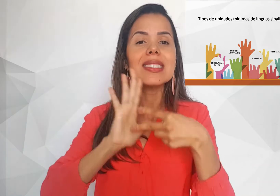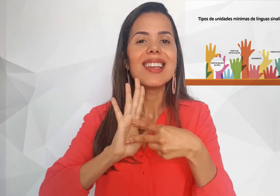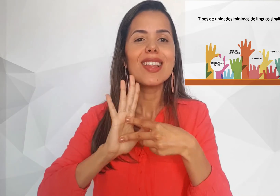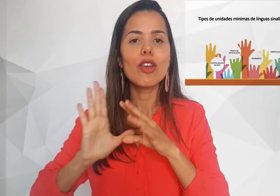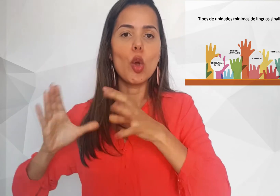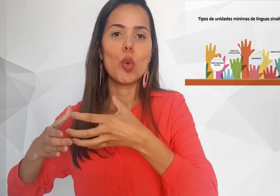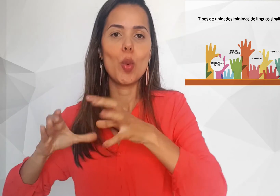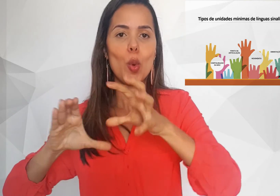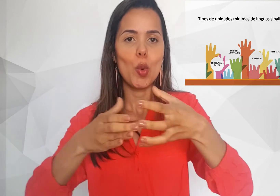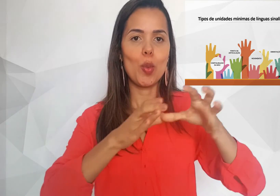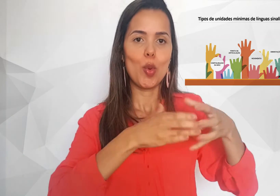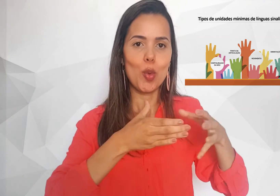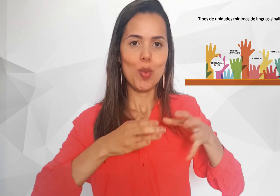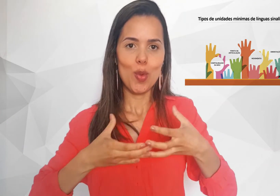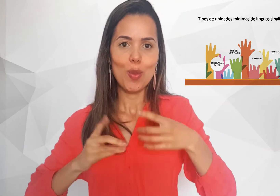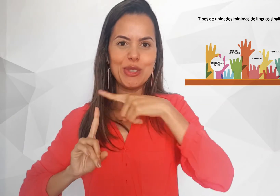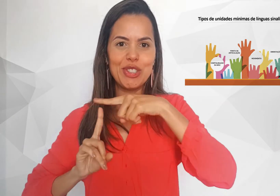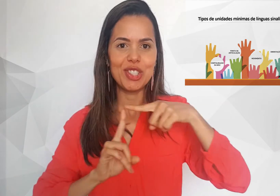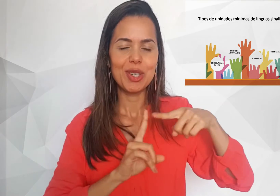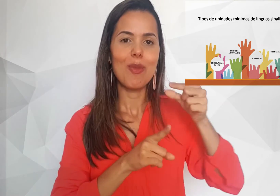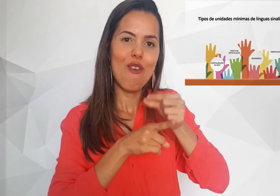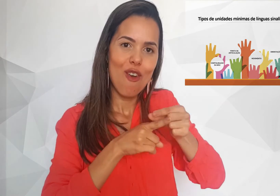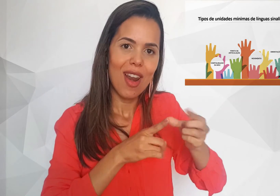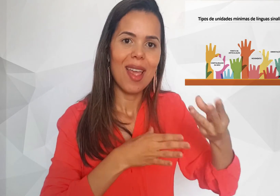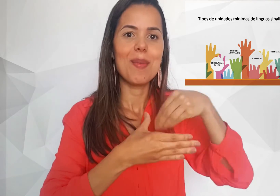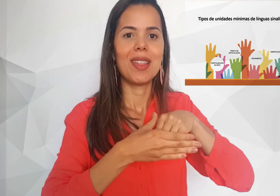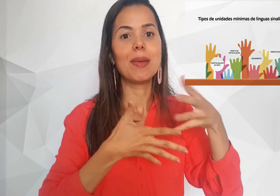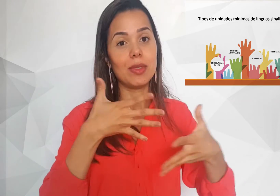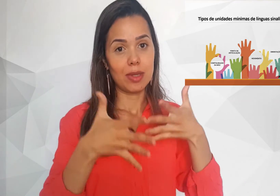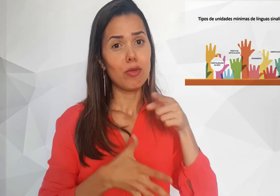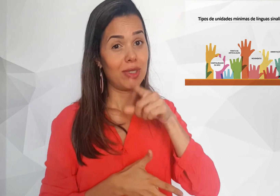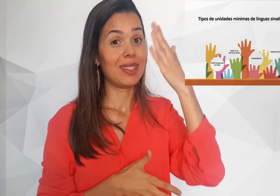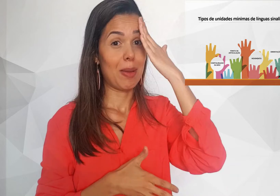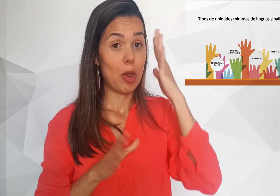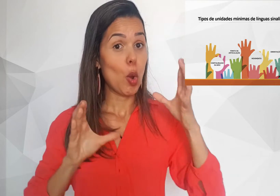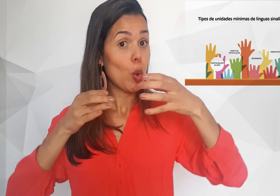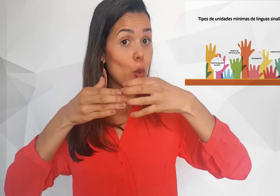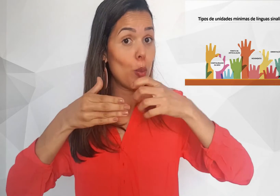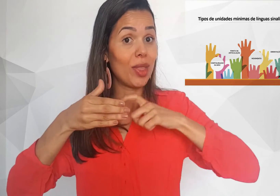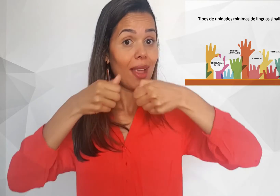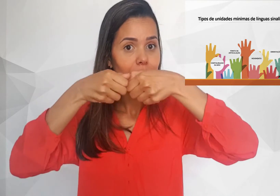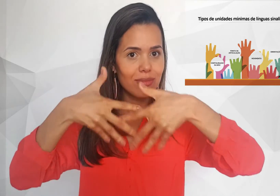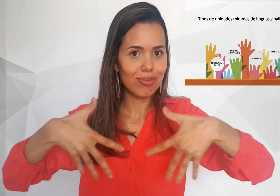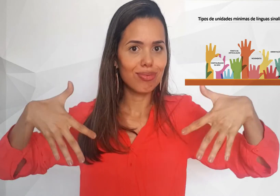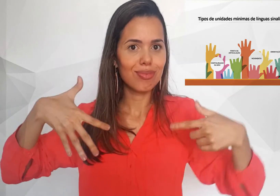corresponderia a cada um desses grandes grupos de fonemas de línguas de sinais, tá? Sabendo que cada grupo apresenta